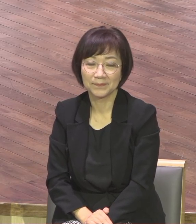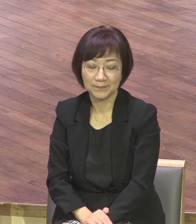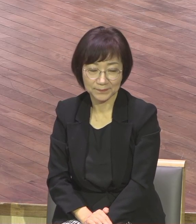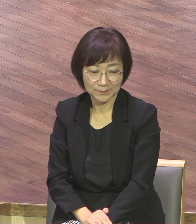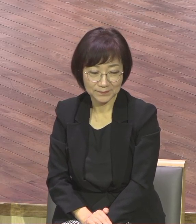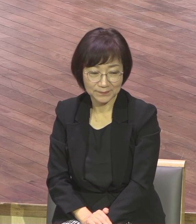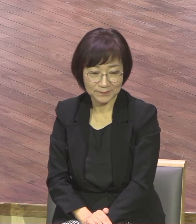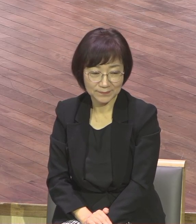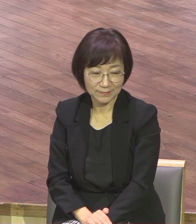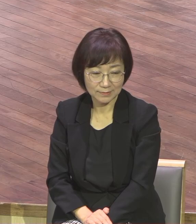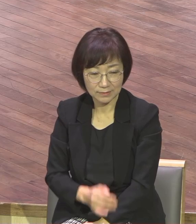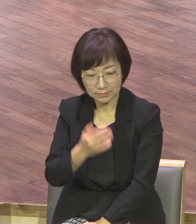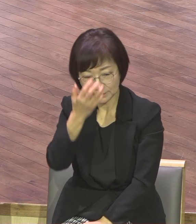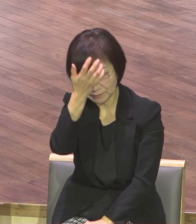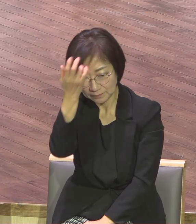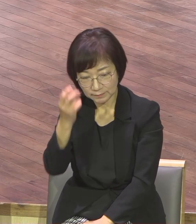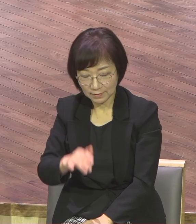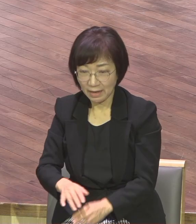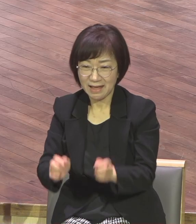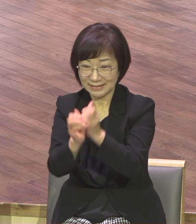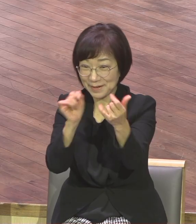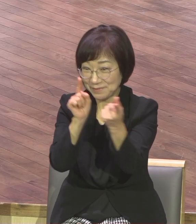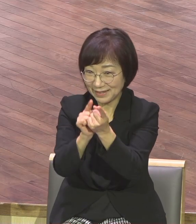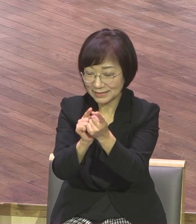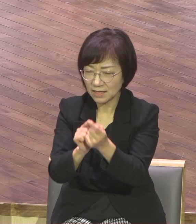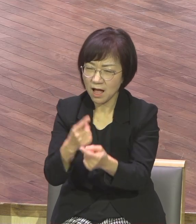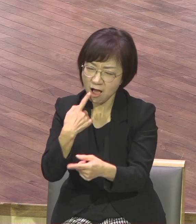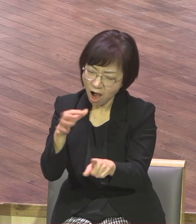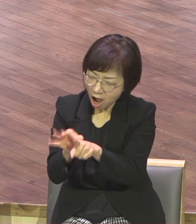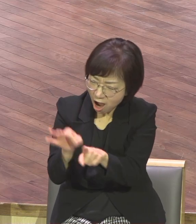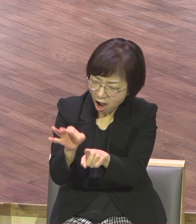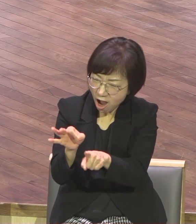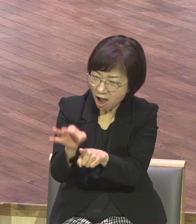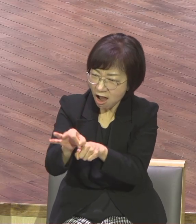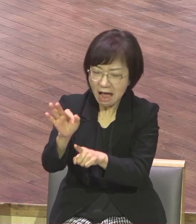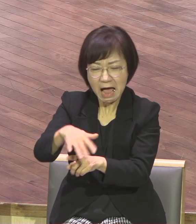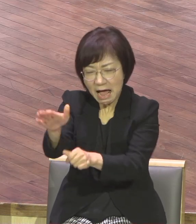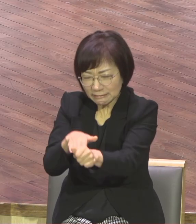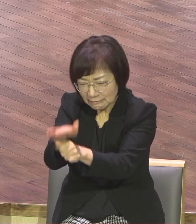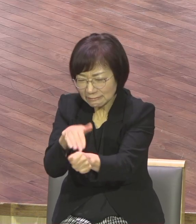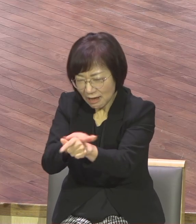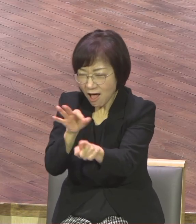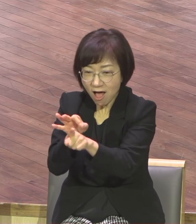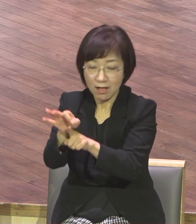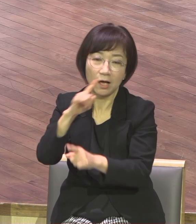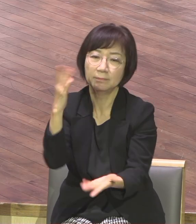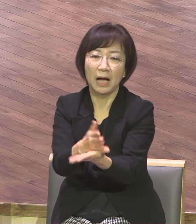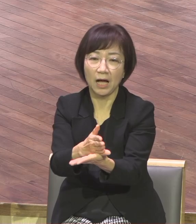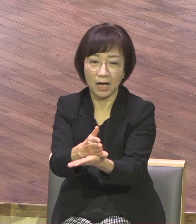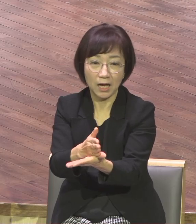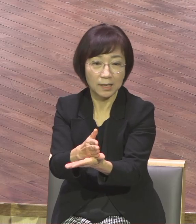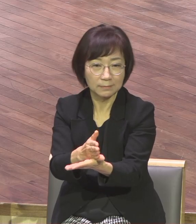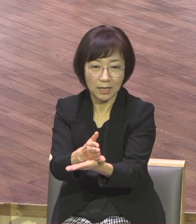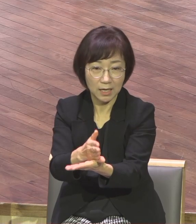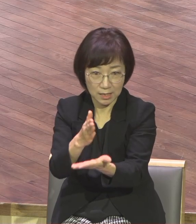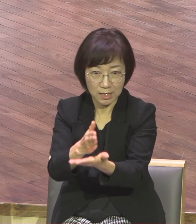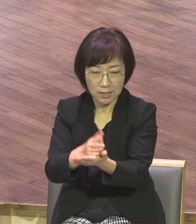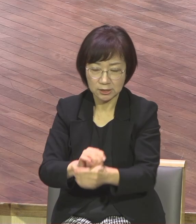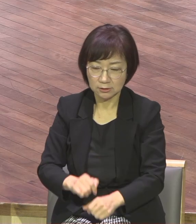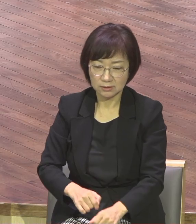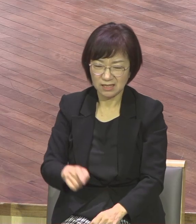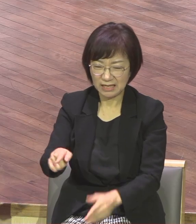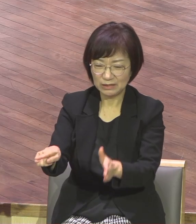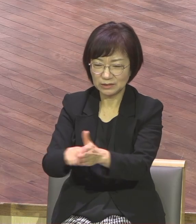사람을 이렇게 만날 때 말을 많이 하지 마세요. 이 만남 마치 설득을 시키듯이 내가 너보다 훨씬 더 신앙이 좋은